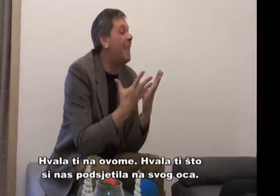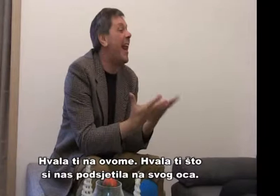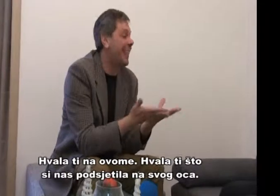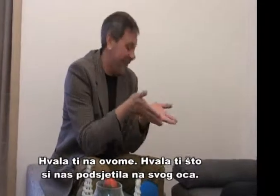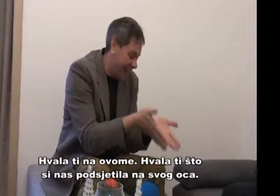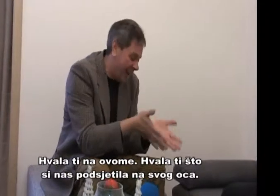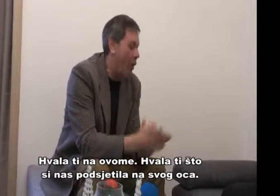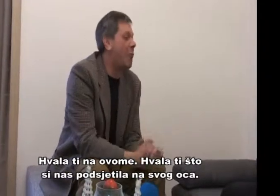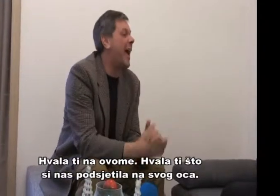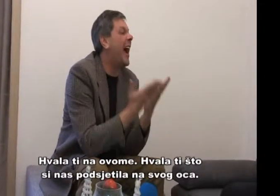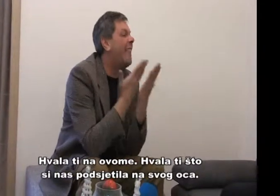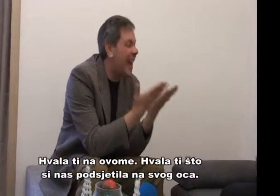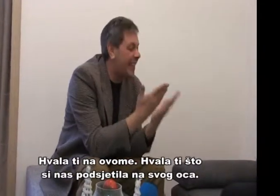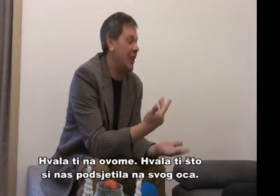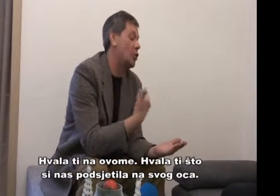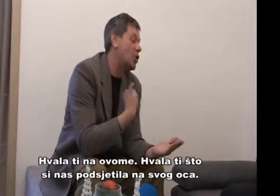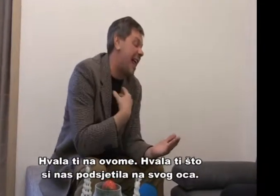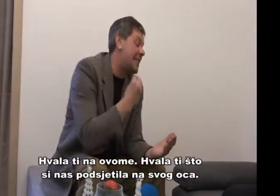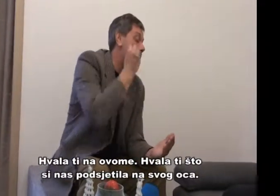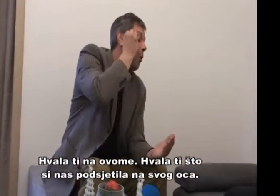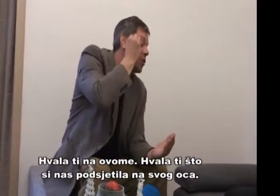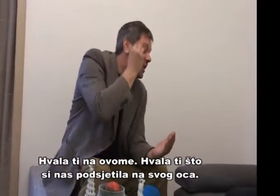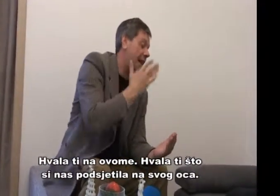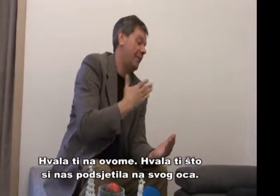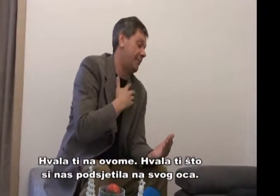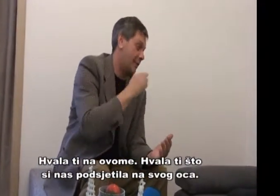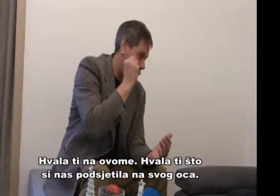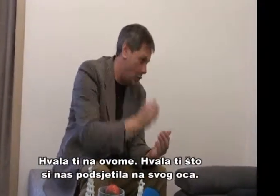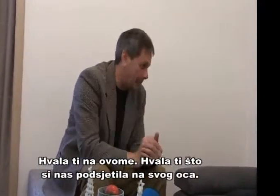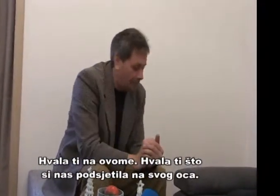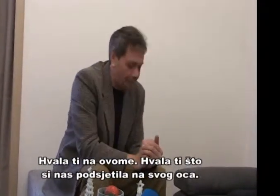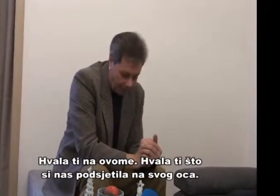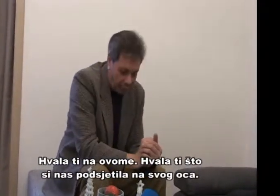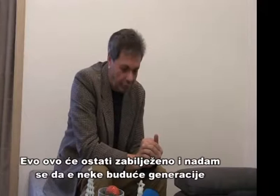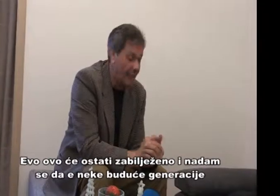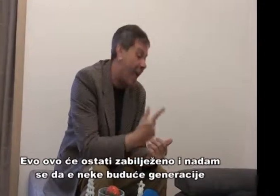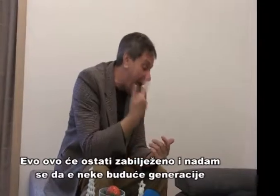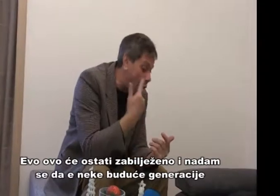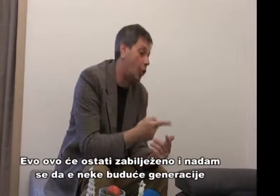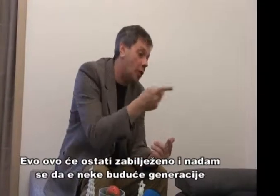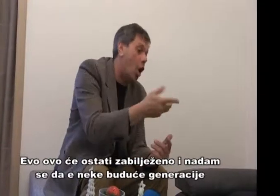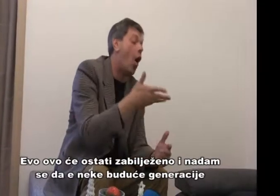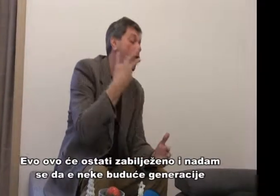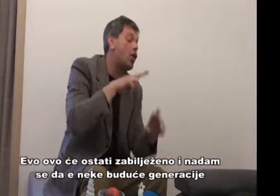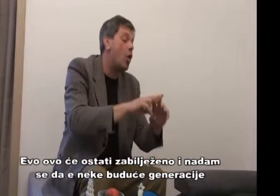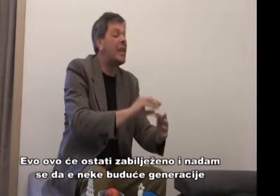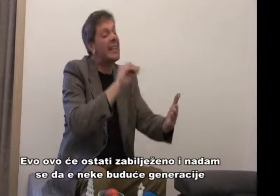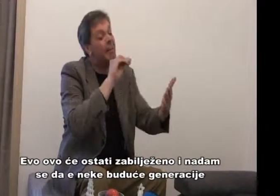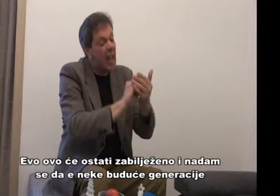hvala ti na ovome, hvala ti što si nas podsjetila na svog oca. Eto, ovo će ostati